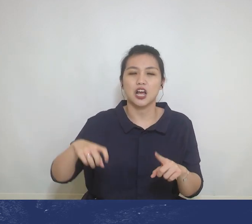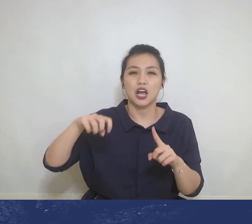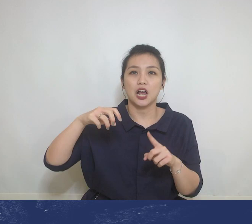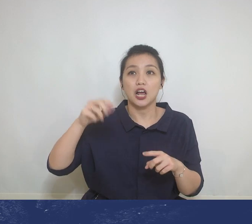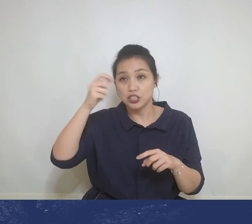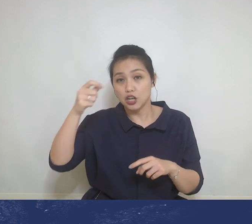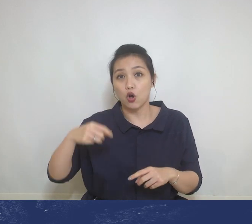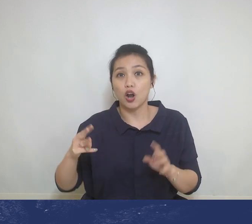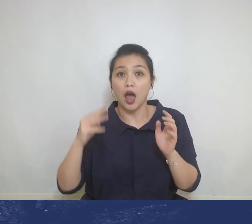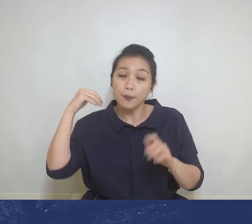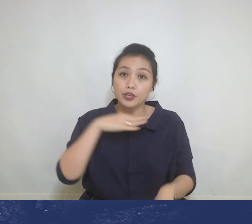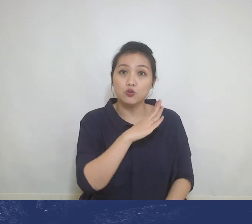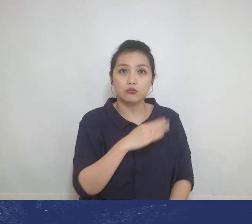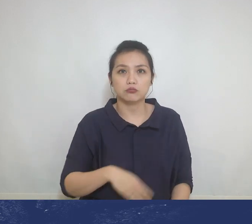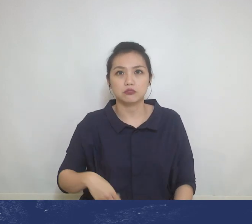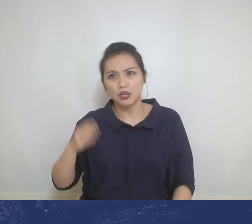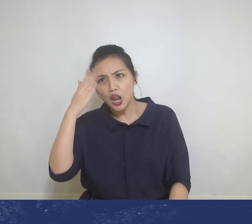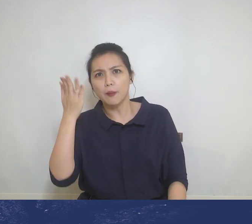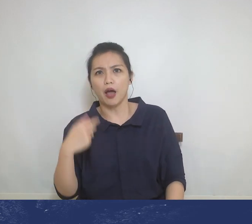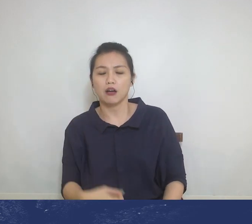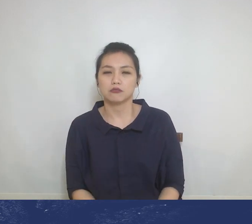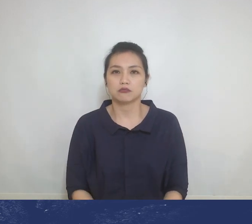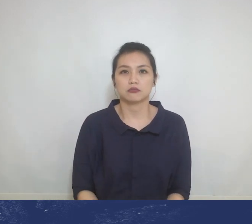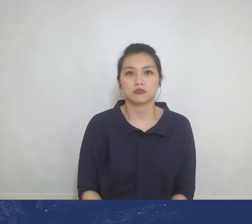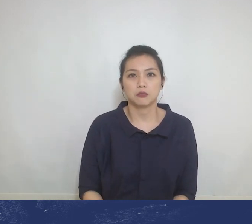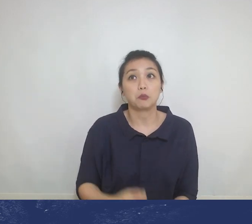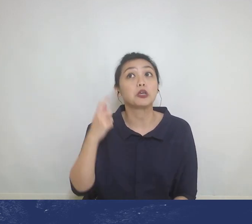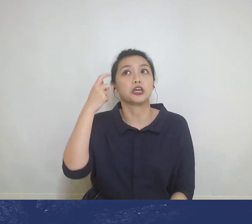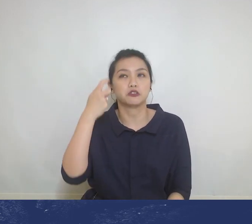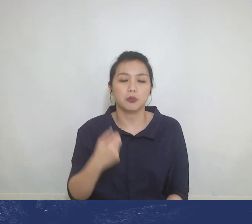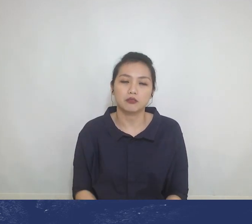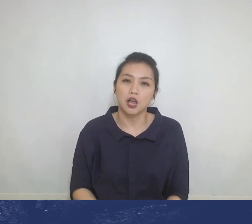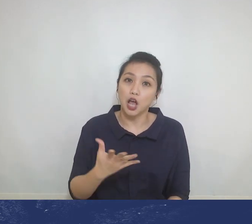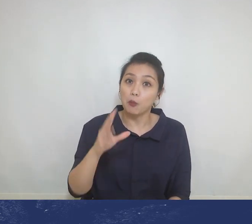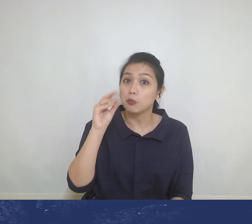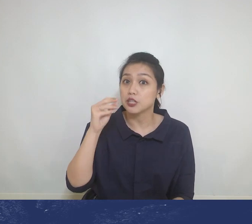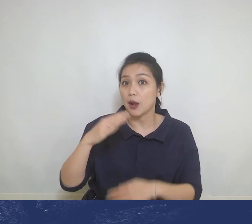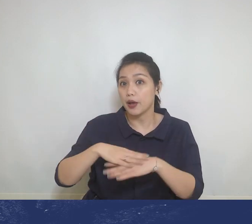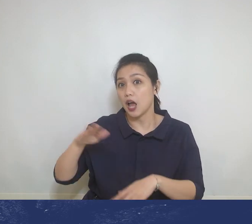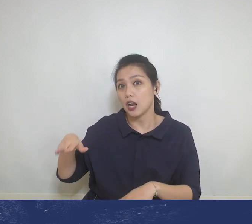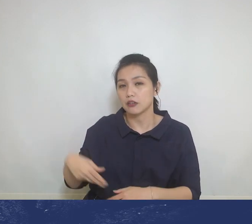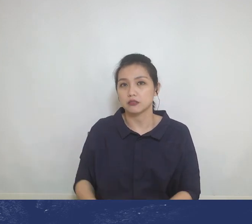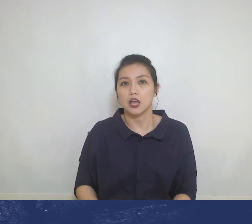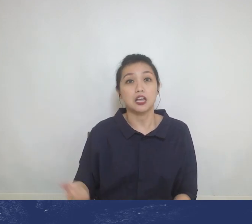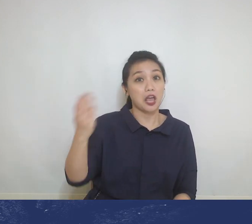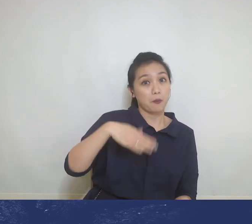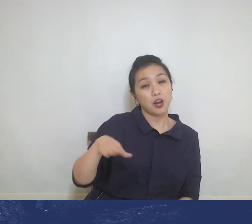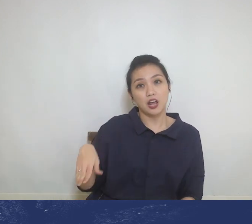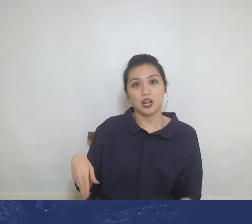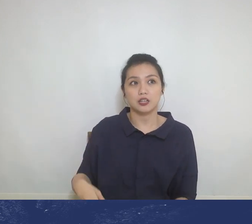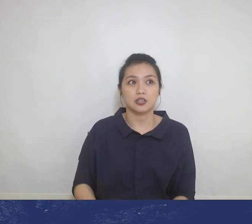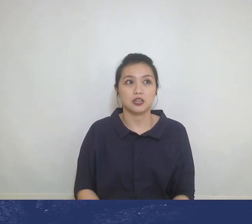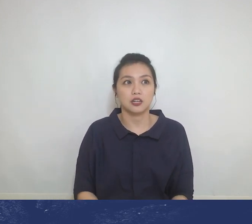bahasa Inggris. Lu kenapa? Iya, bayangkan kamu tuh ngomong ke anak-anak. Come on